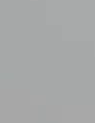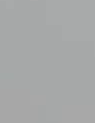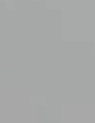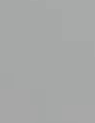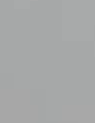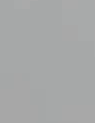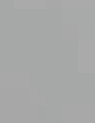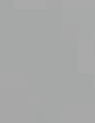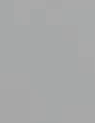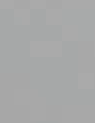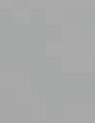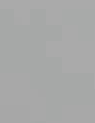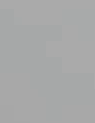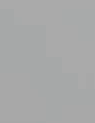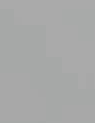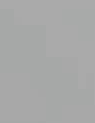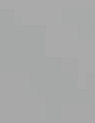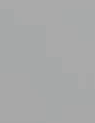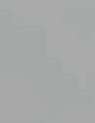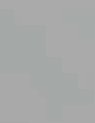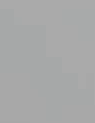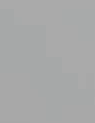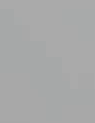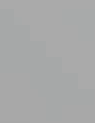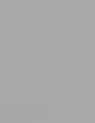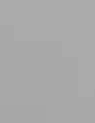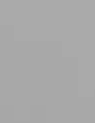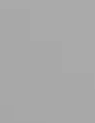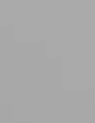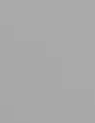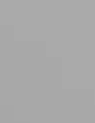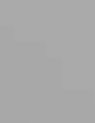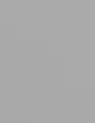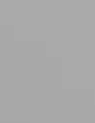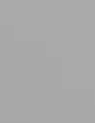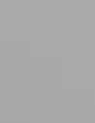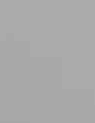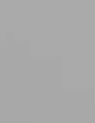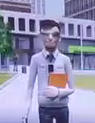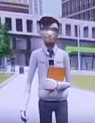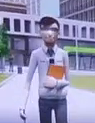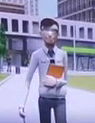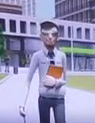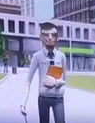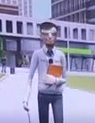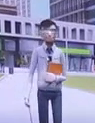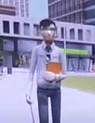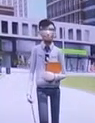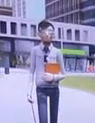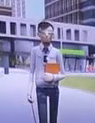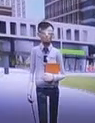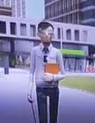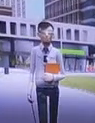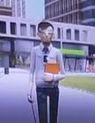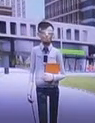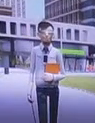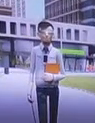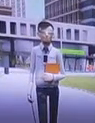청각장애인 정종욱 알베르타 씨는 최근 막막한 경험을 했습니다. 새벽에 갑자기 몸이 아팠는데 마땅히